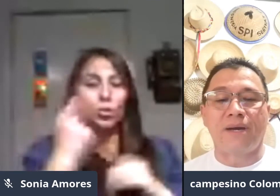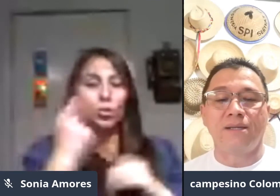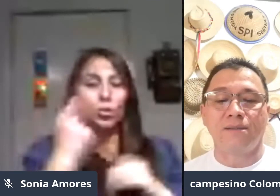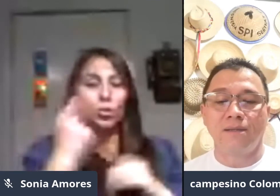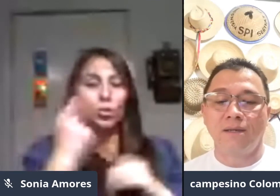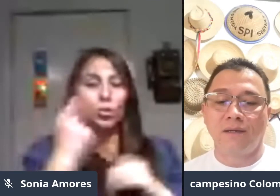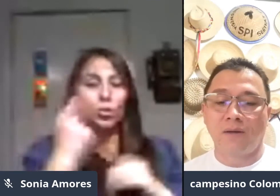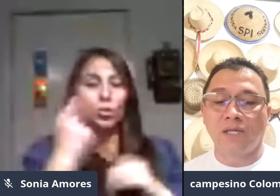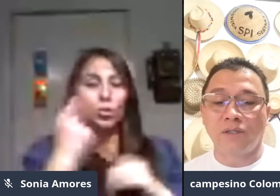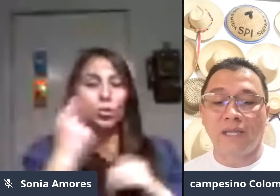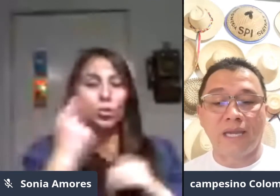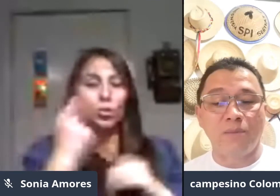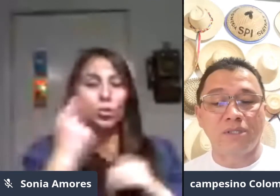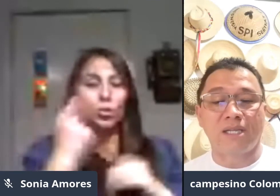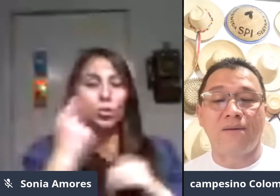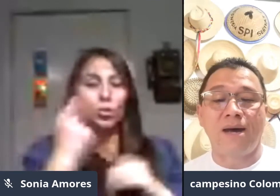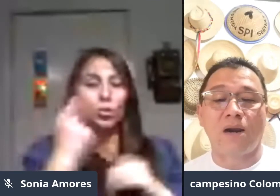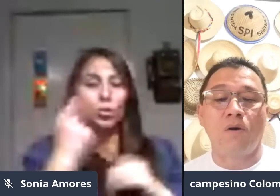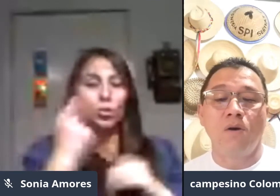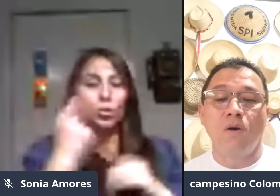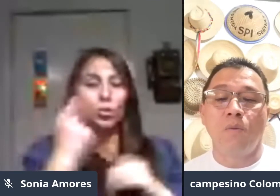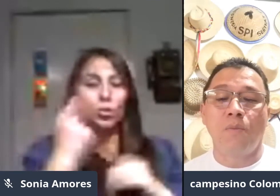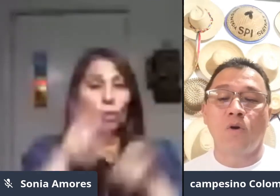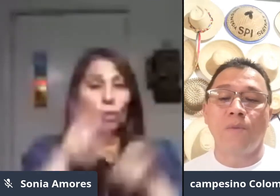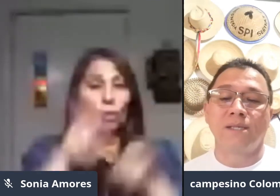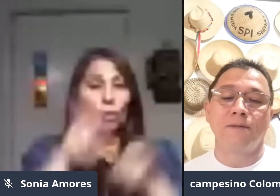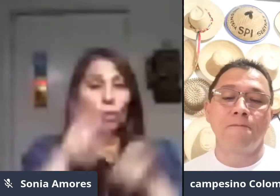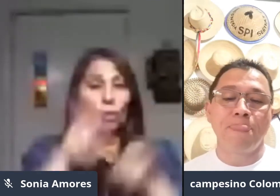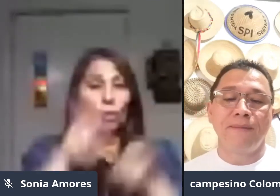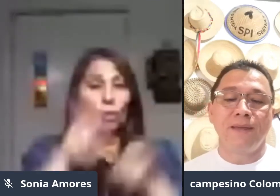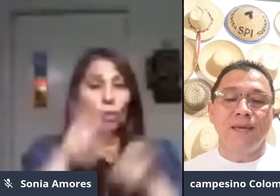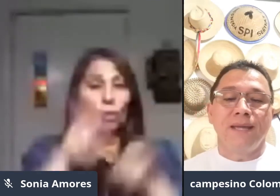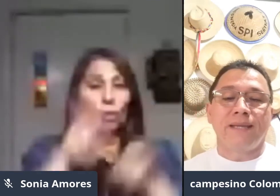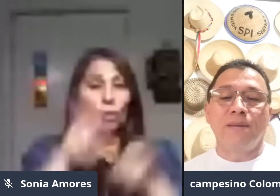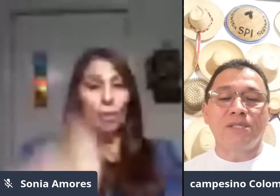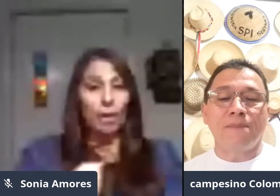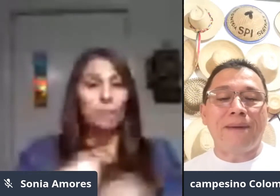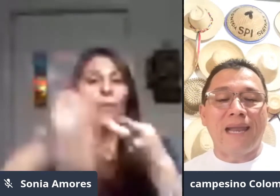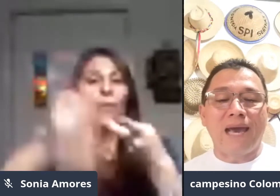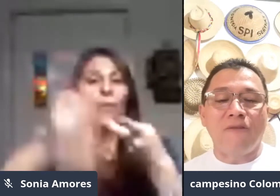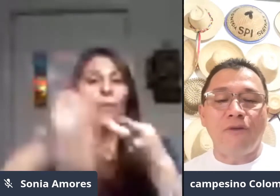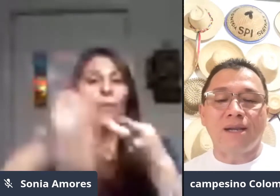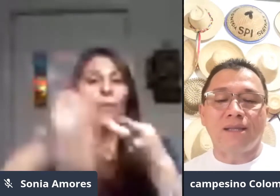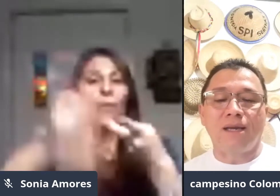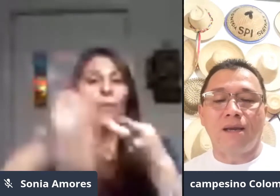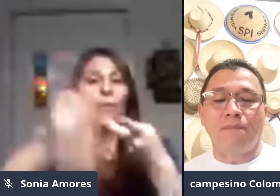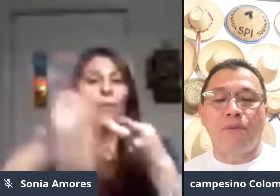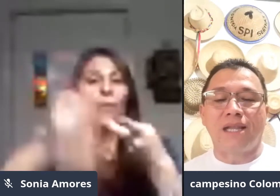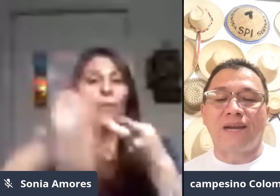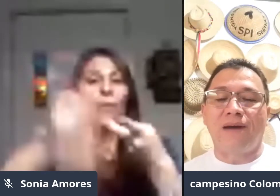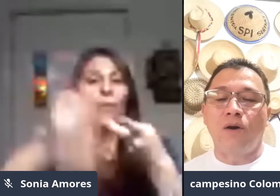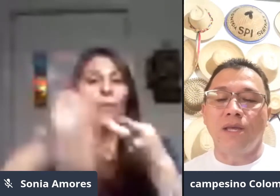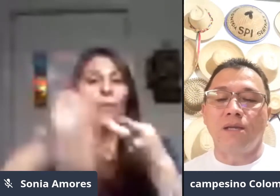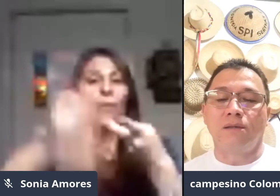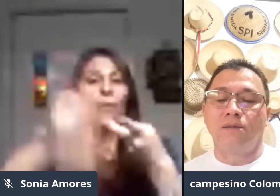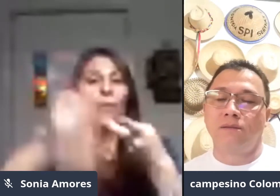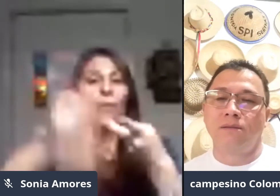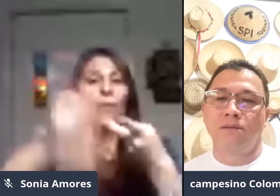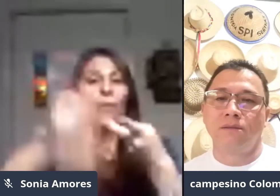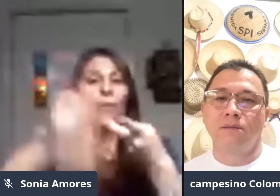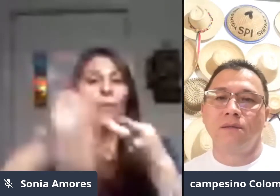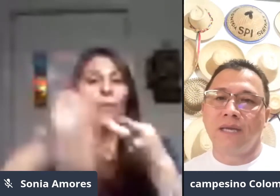regiones del país? Creo que eso tendríamos que trabajarlo un poco más. Tenemos que pelear fuerte por el trabajo